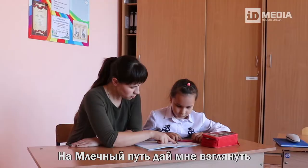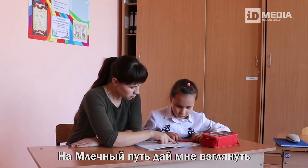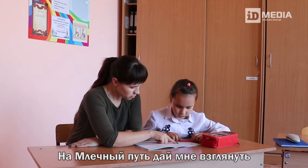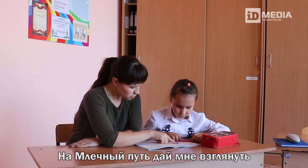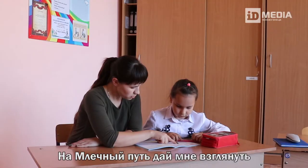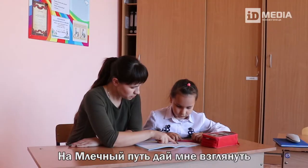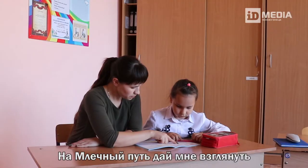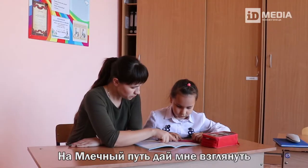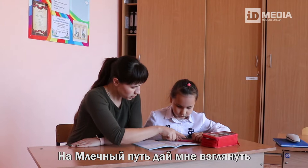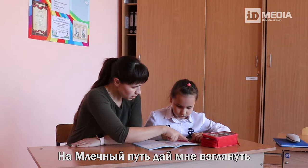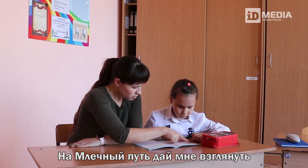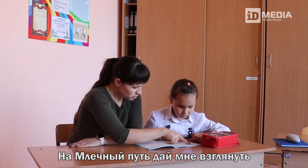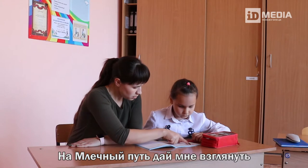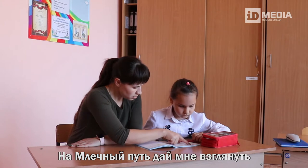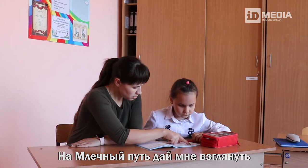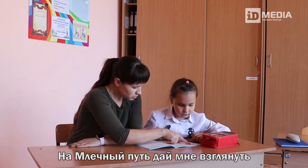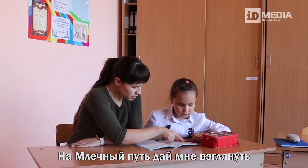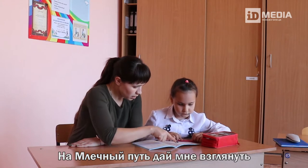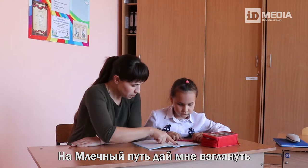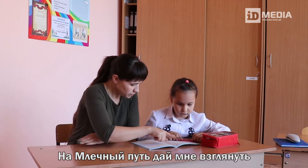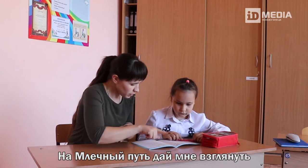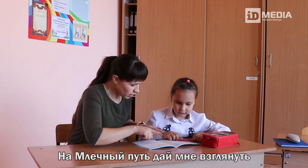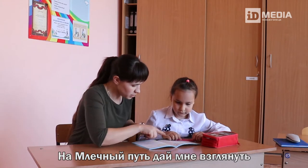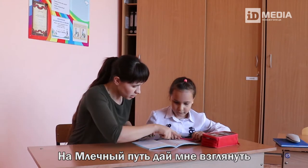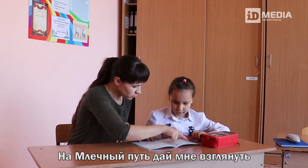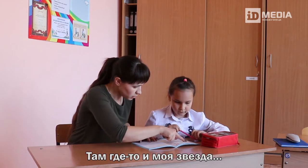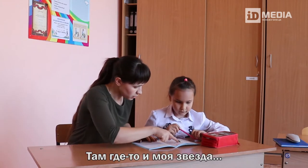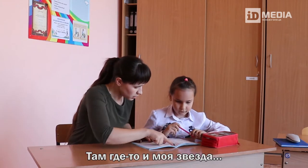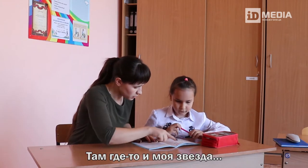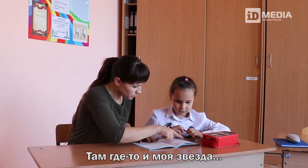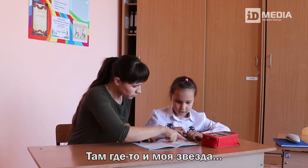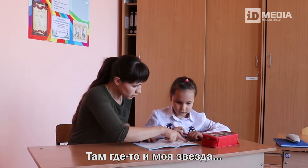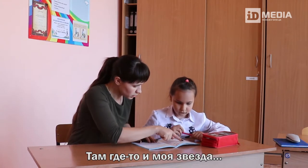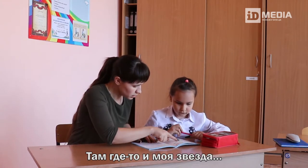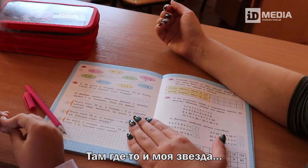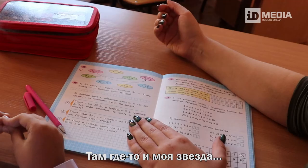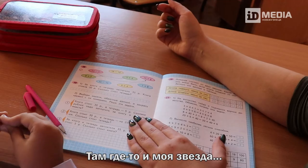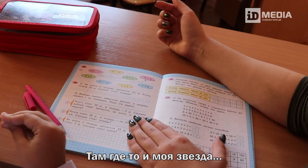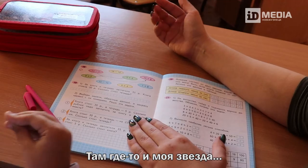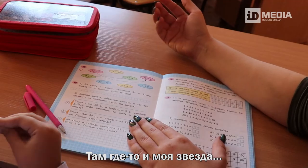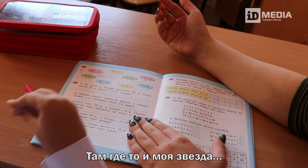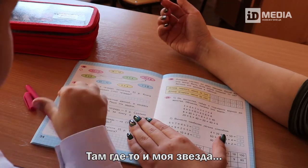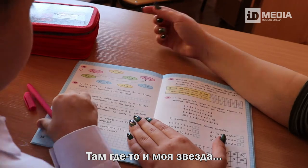нам вечный путь, дай мне взглянуть, там где-то и моя